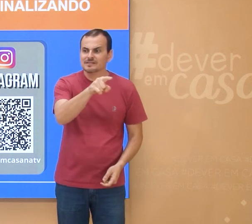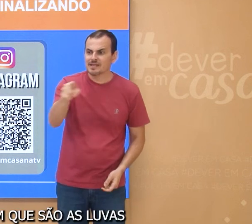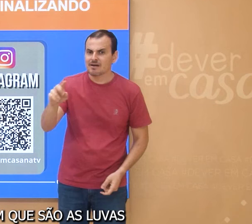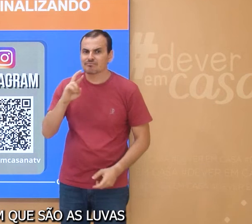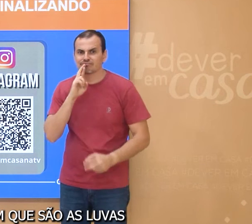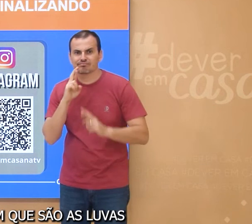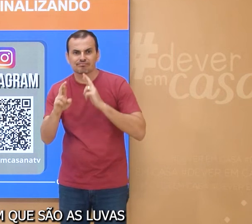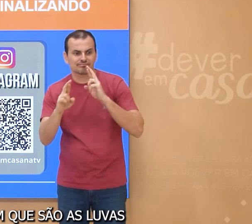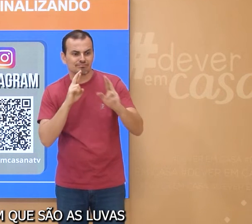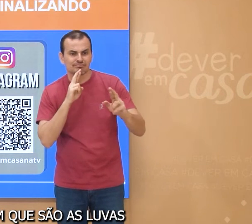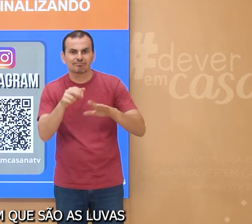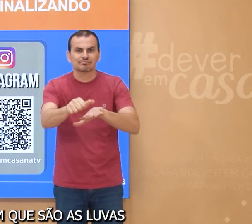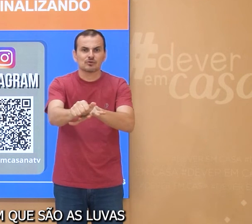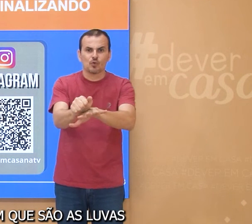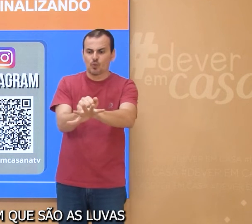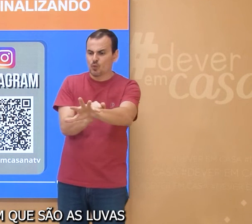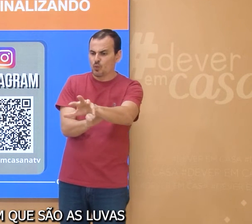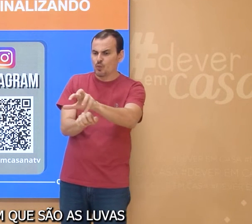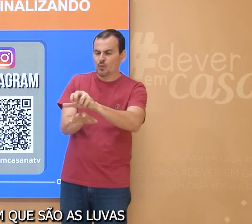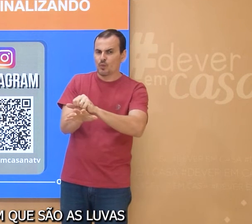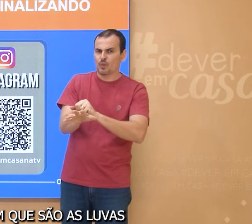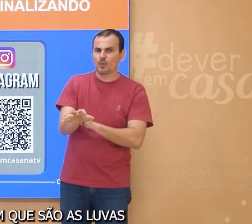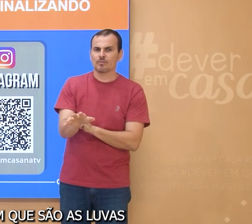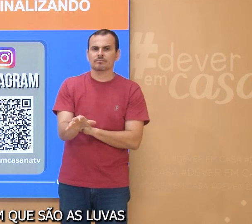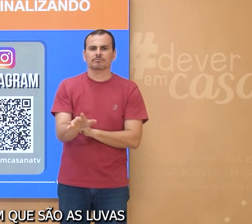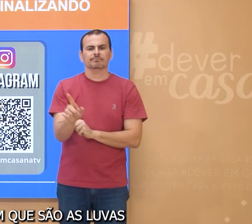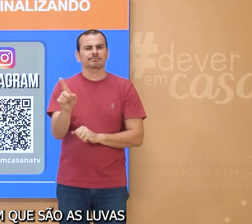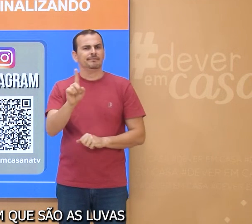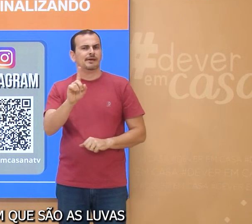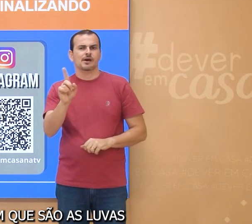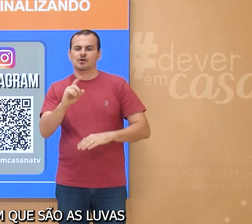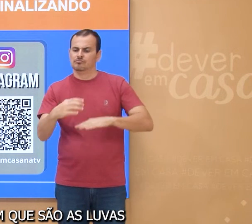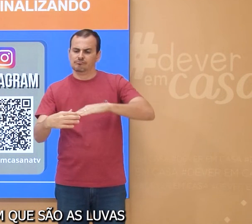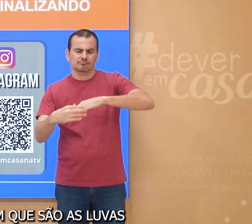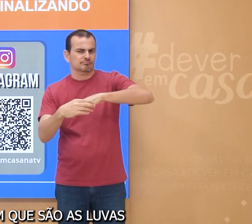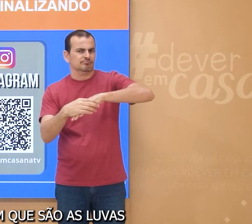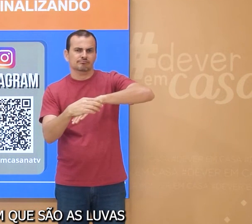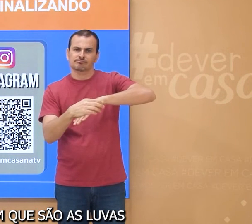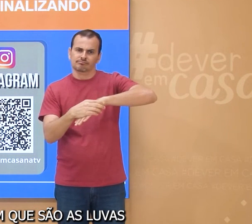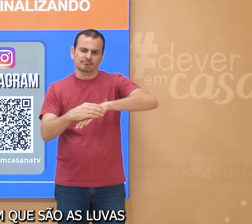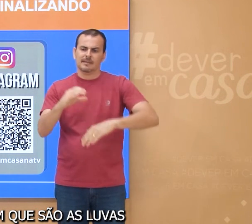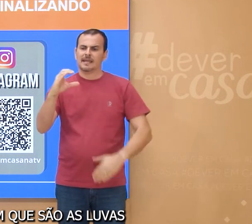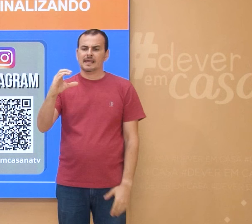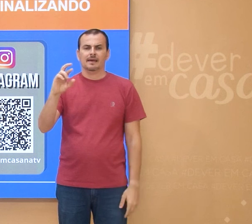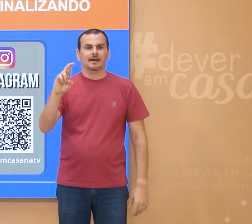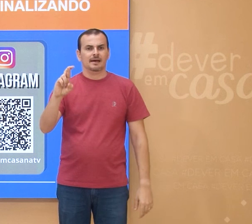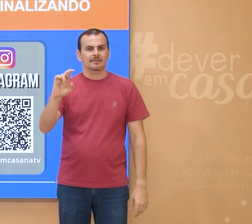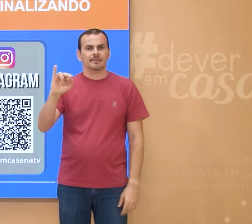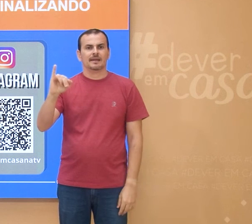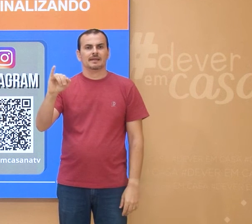Se vocês responderam que são as luvas e não os sapatos de cristal, vocês